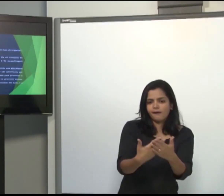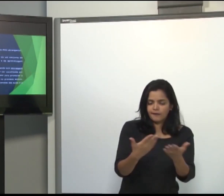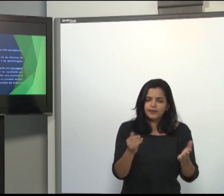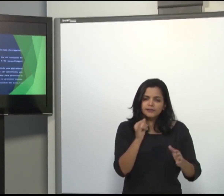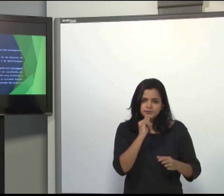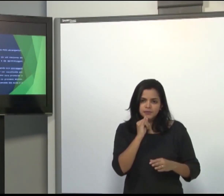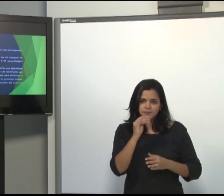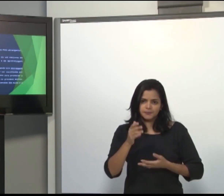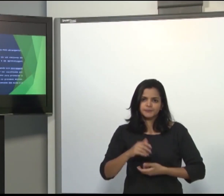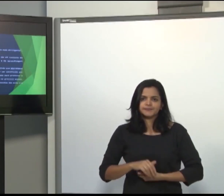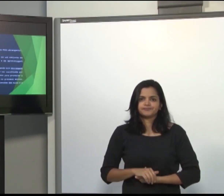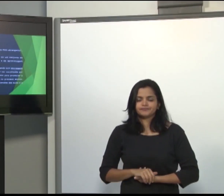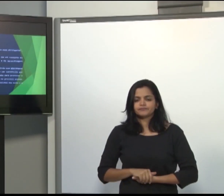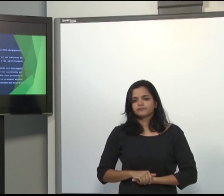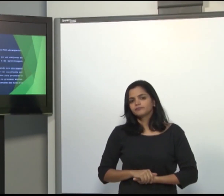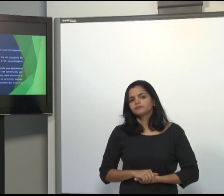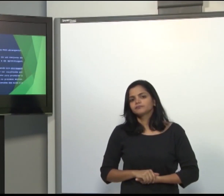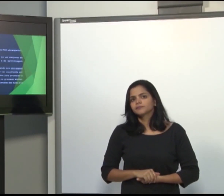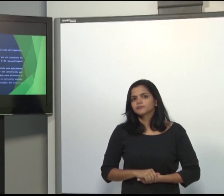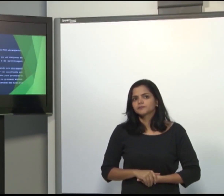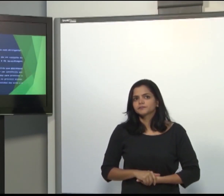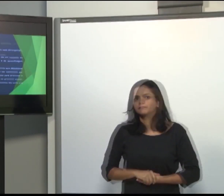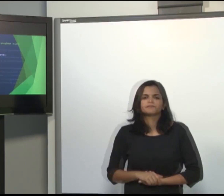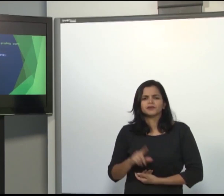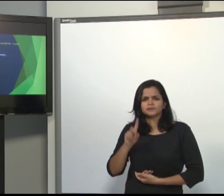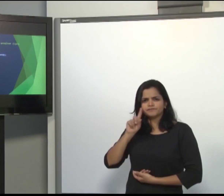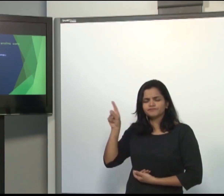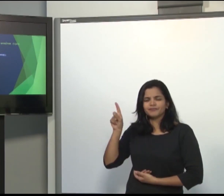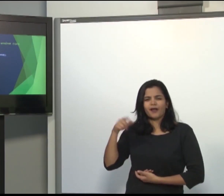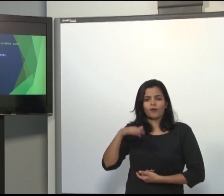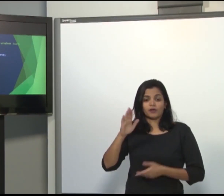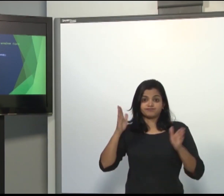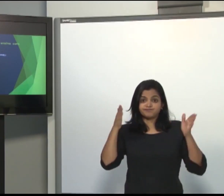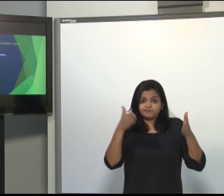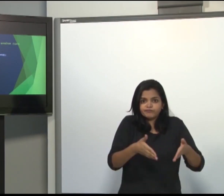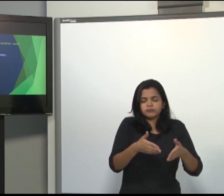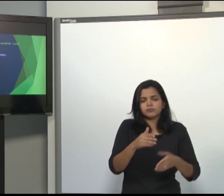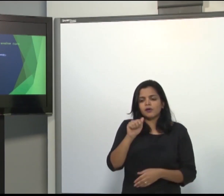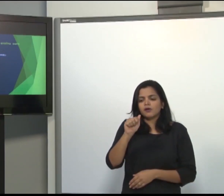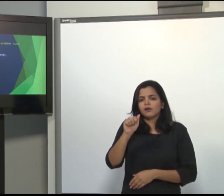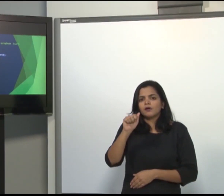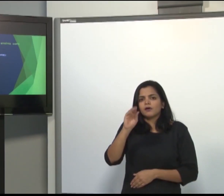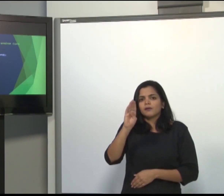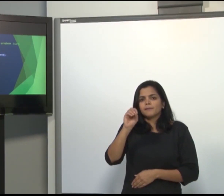vários detalhes que devemos nos ater. Vejam.